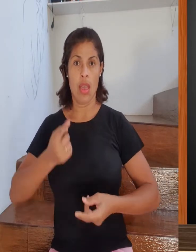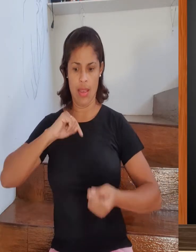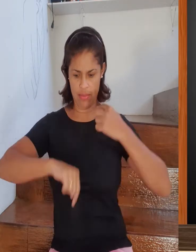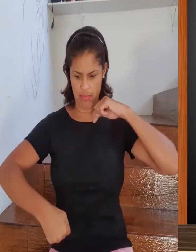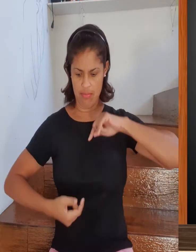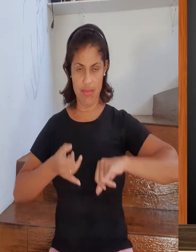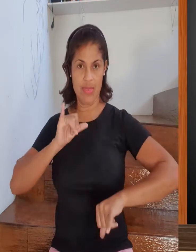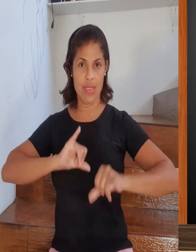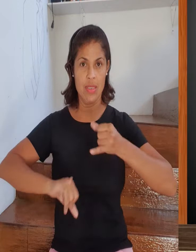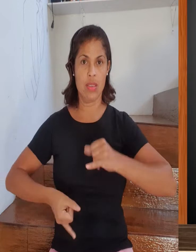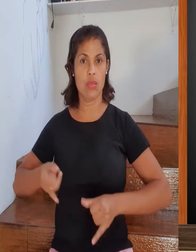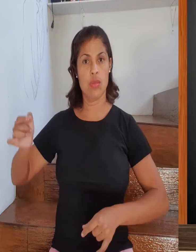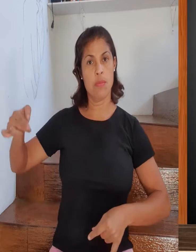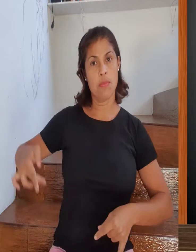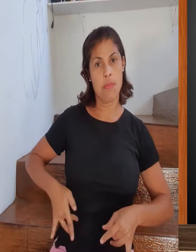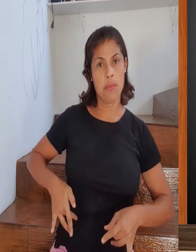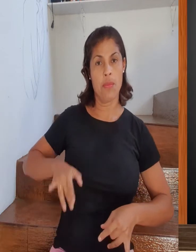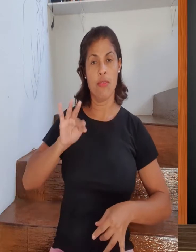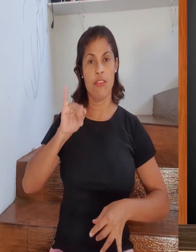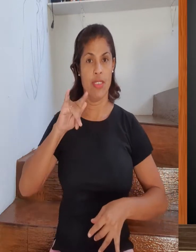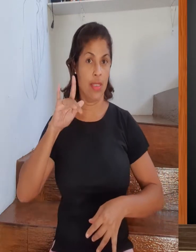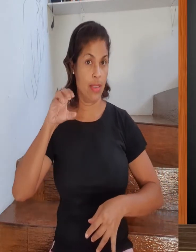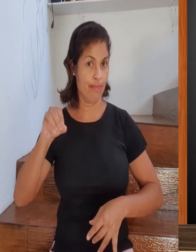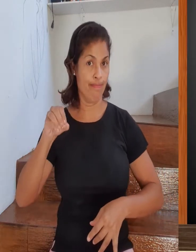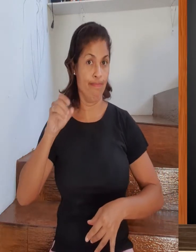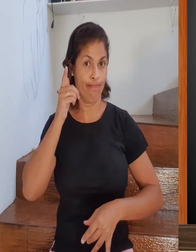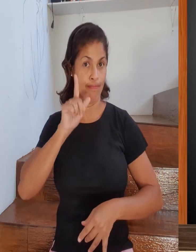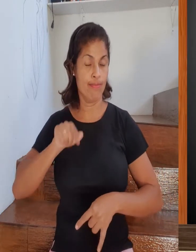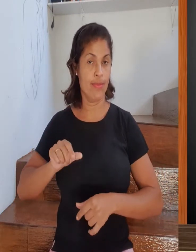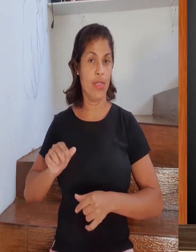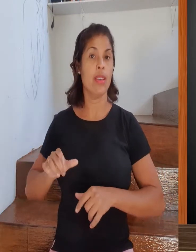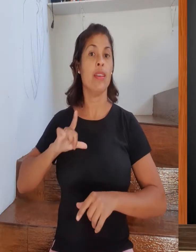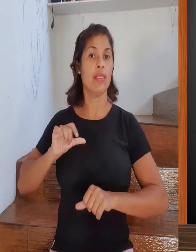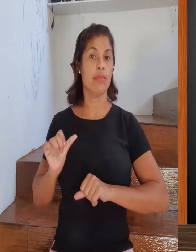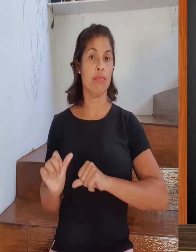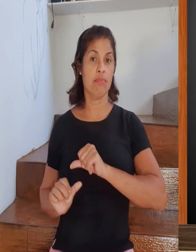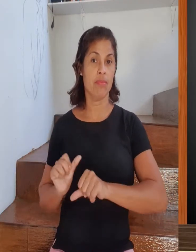na corrente sanguínea também atinge o fígado, e neste órgão